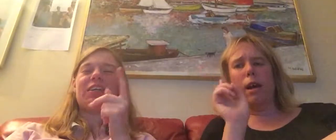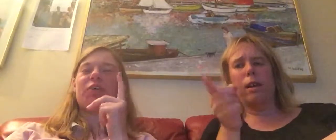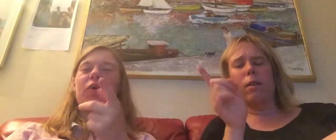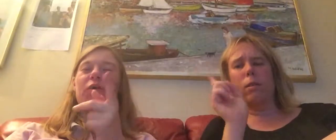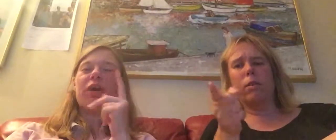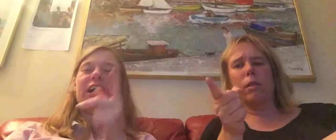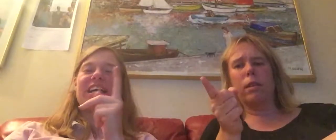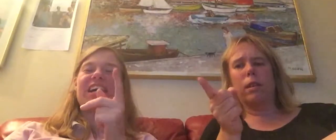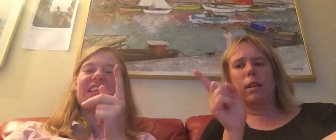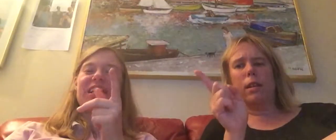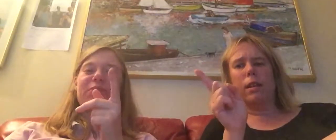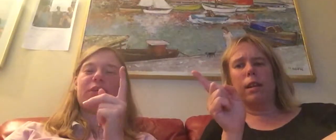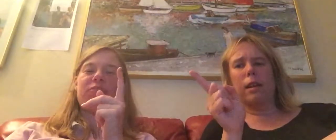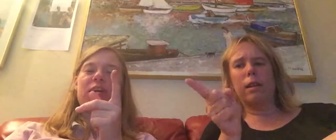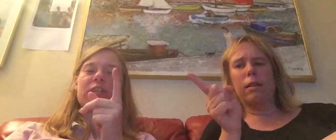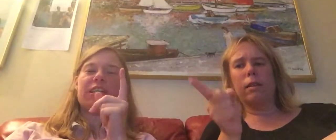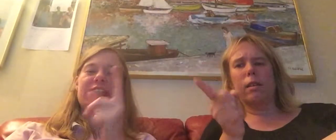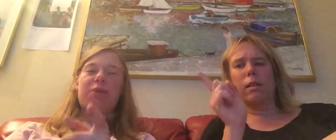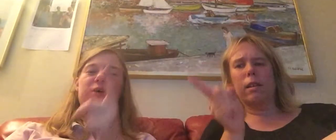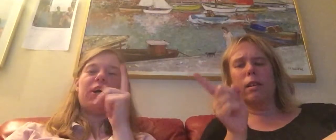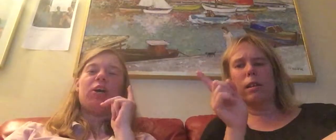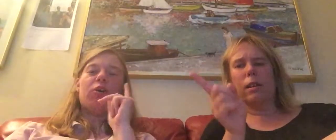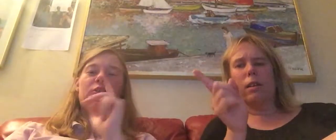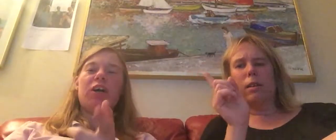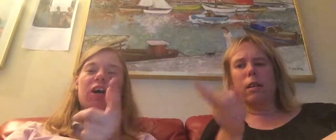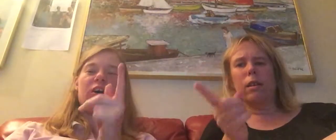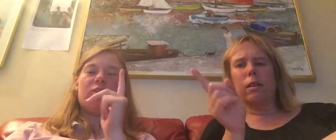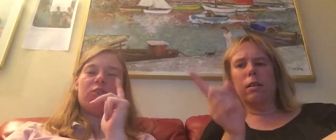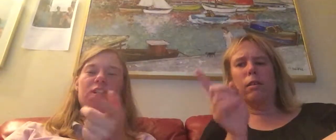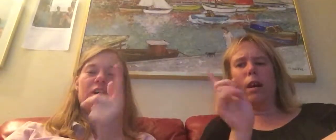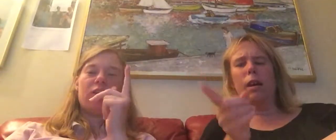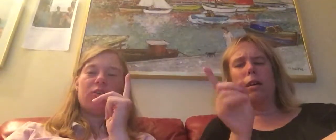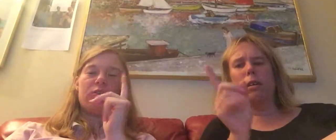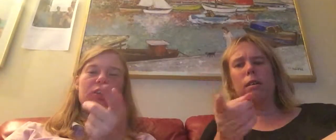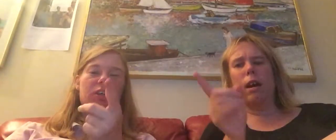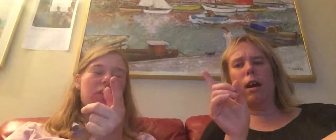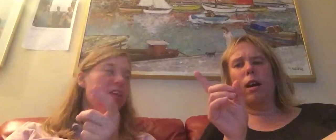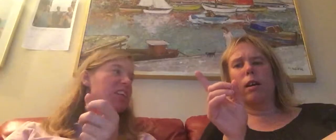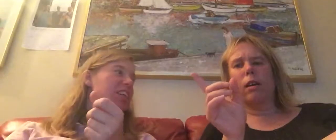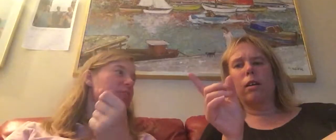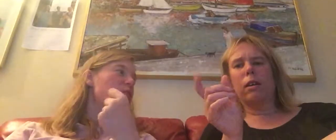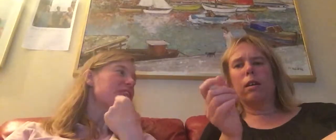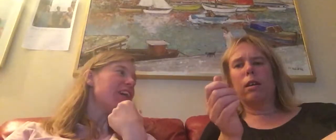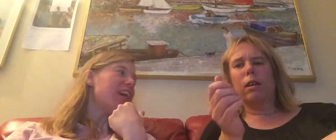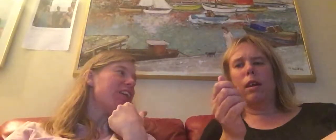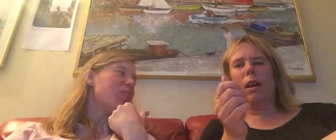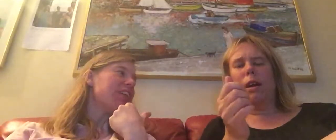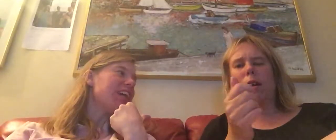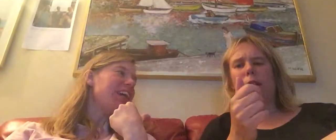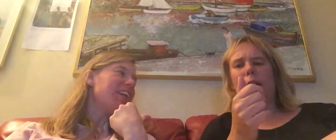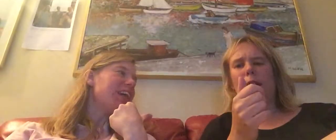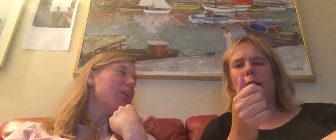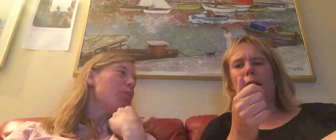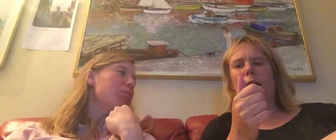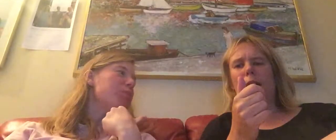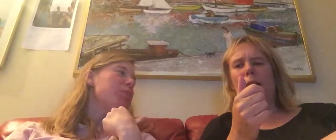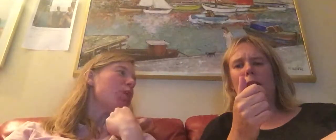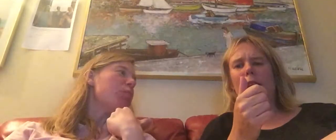hundrade år. Grattis liv på din födelse i december. Hurra! Hurra! Hurra! Ska du Åsa Anna? Det är mitt jobb hon